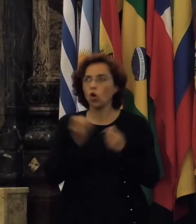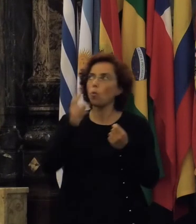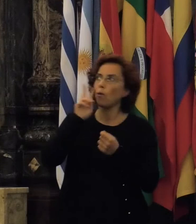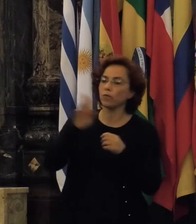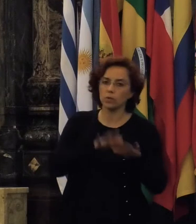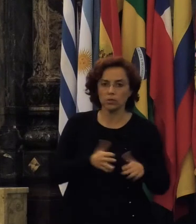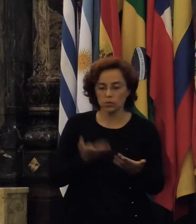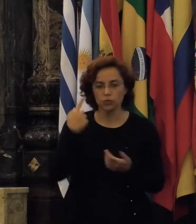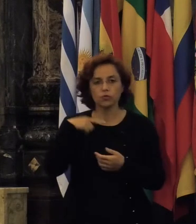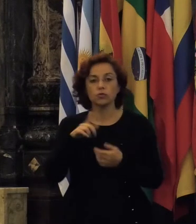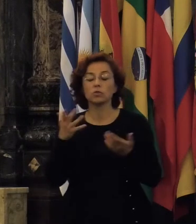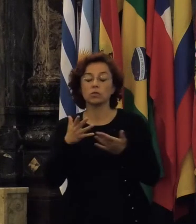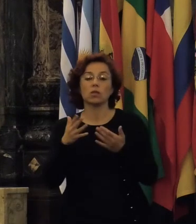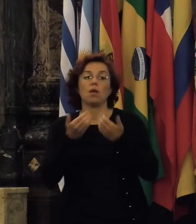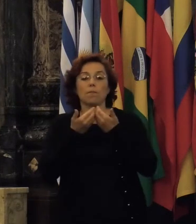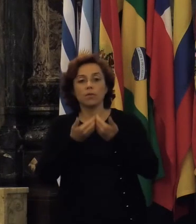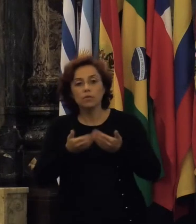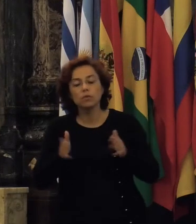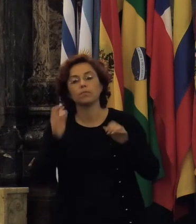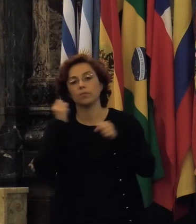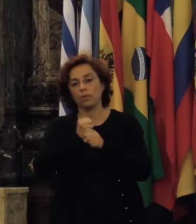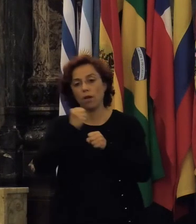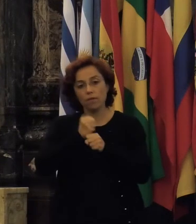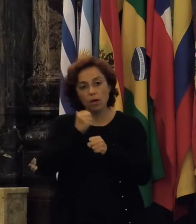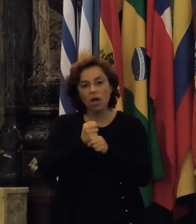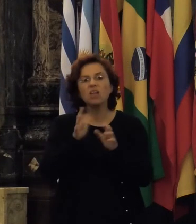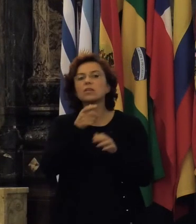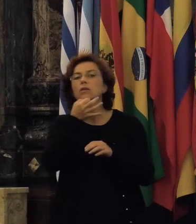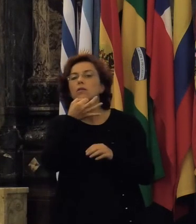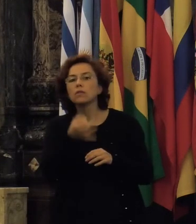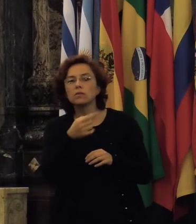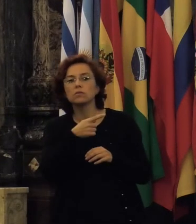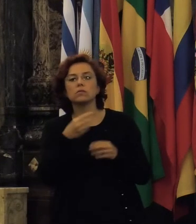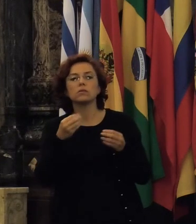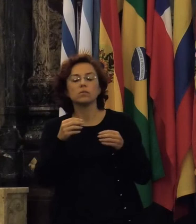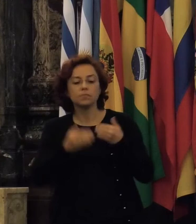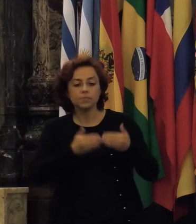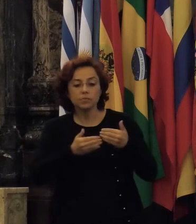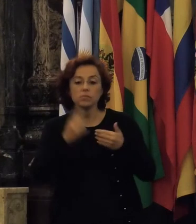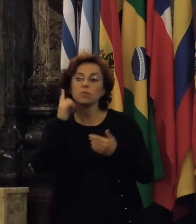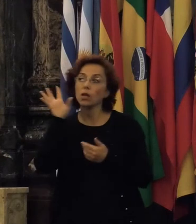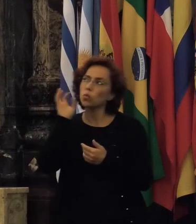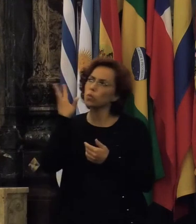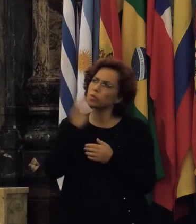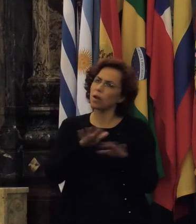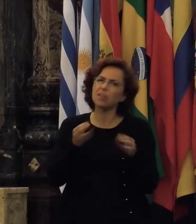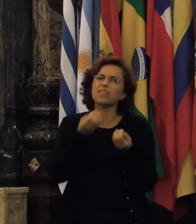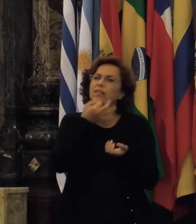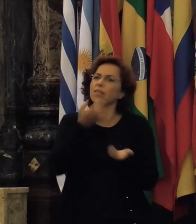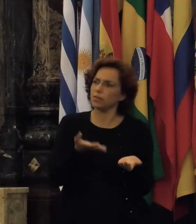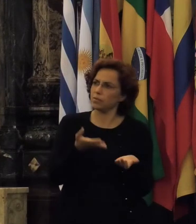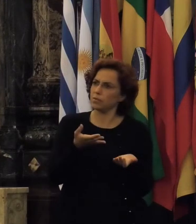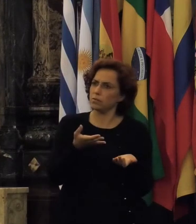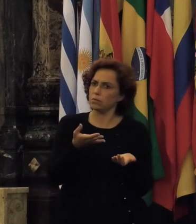Entonces, tuvimos que empezar a trabajar en qué quiere decir esta operación de escuchar al niño. ¿Es ser